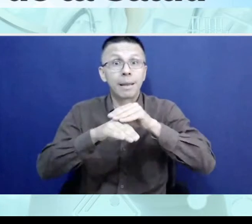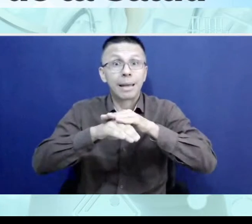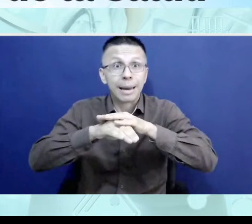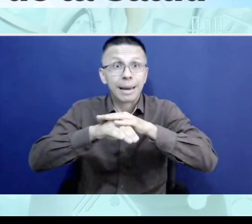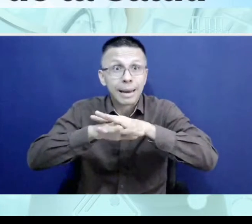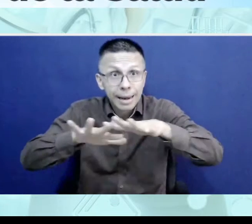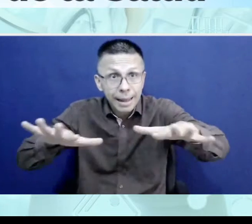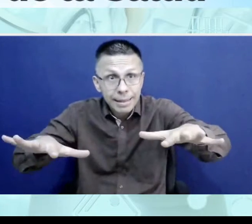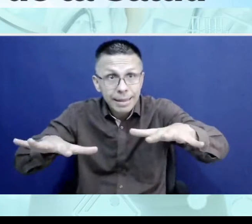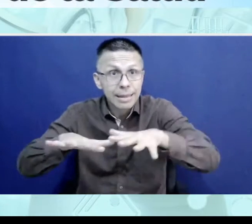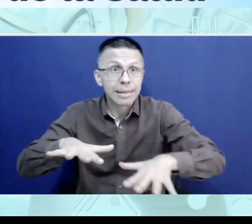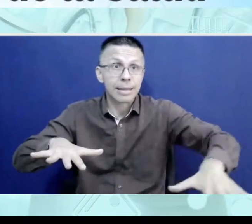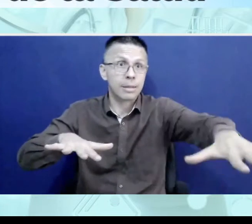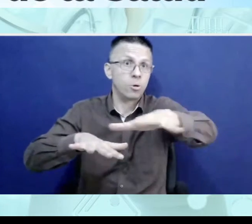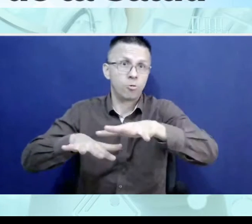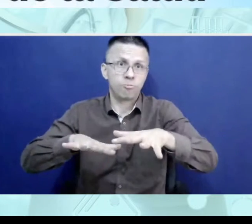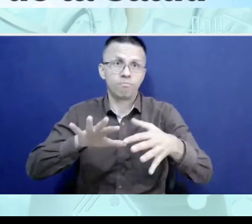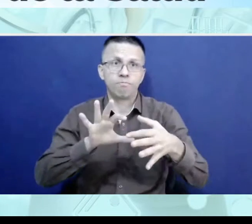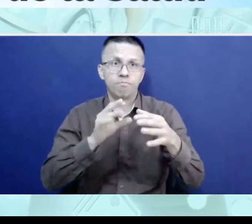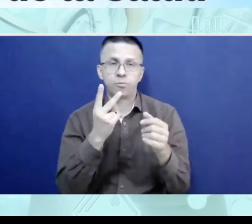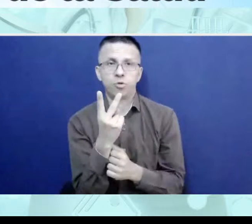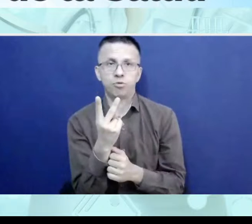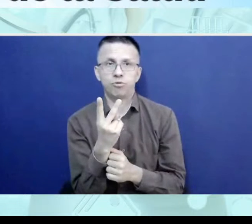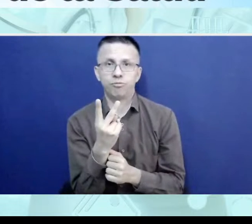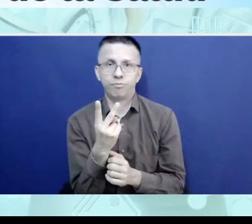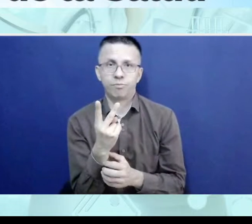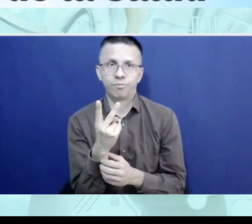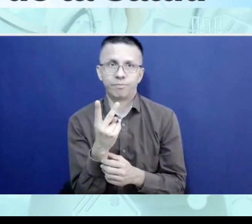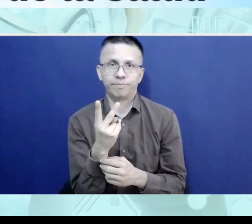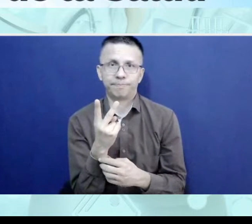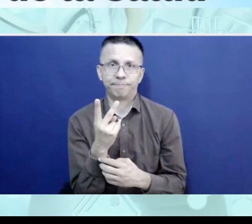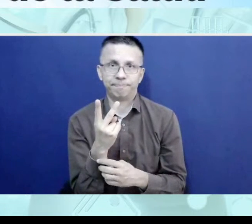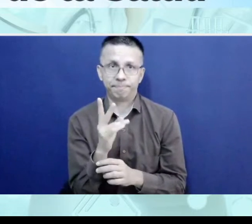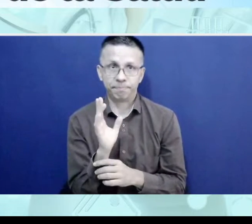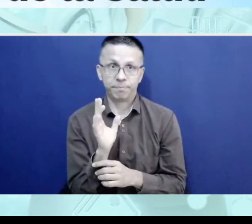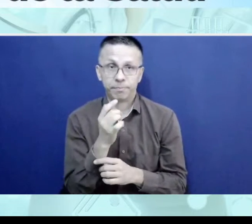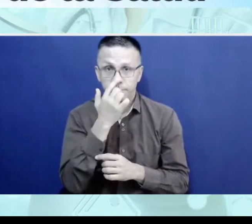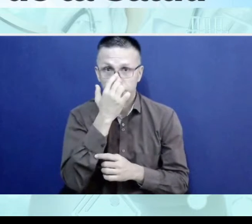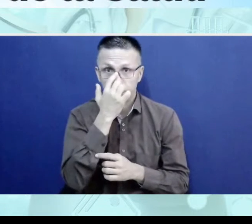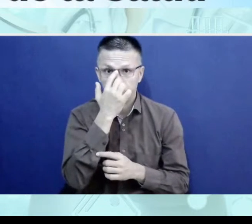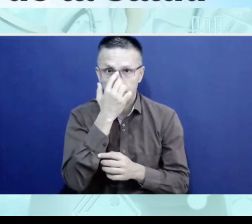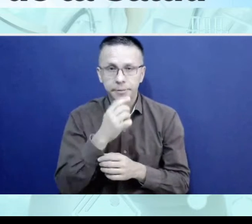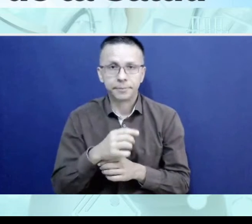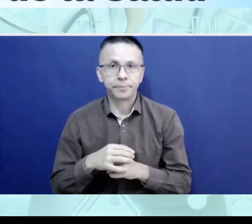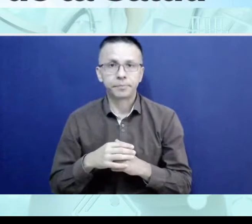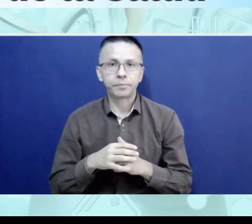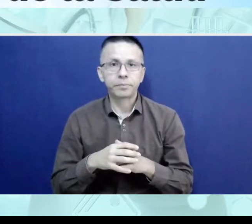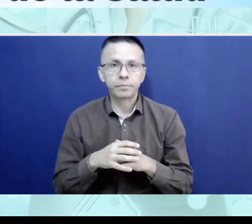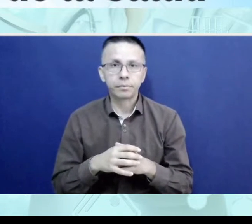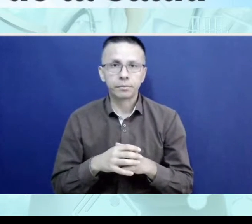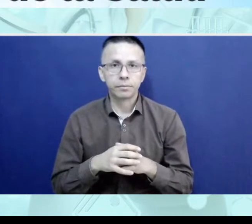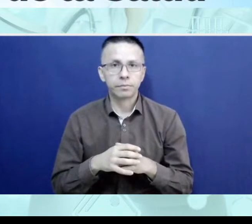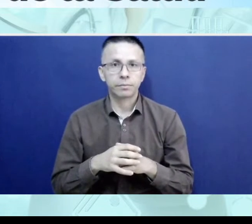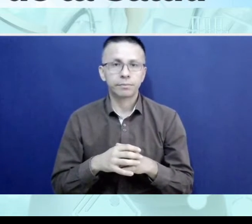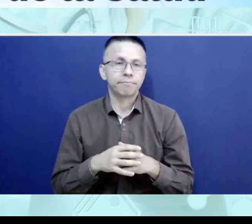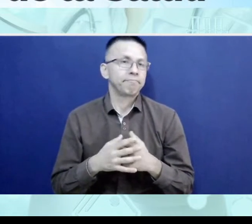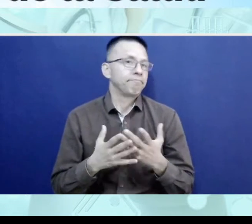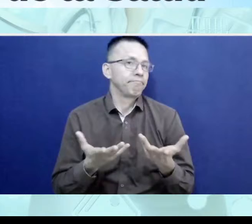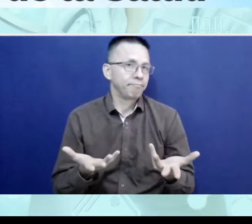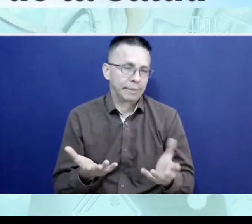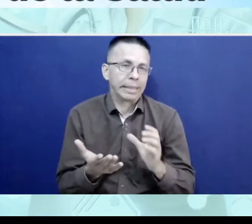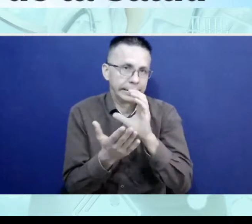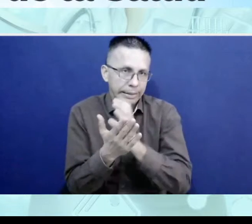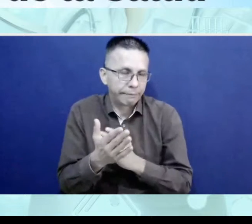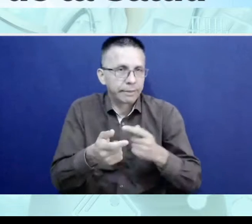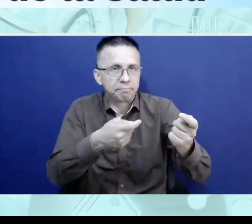las entidades territoriales para el tema de discapacidad en el país. Y obviamente, pues estar, como usted lo